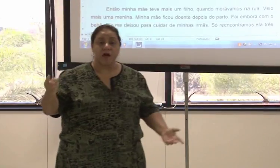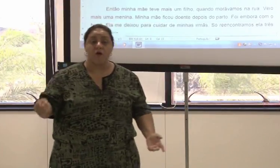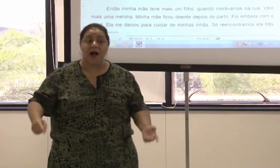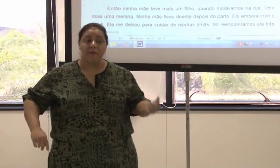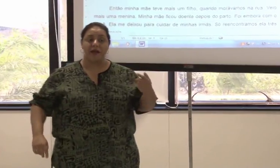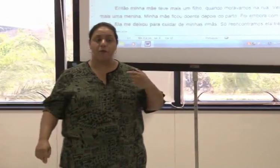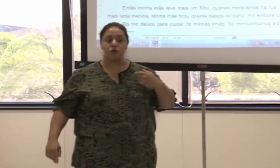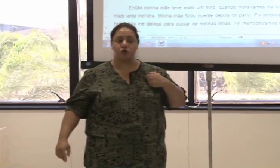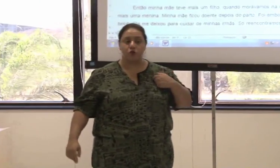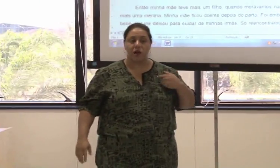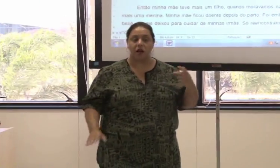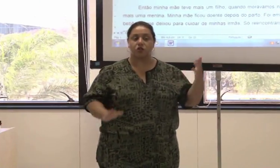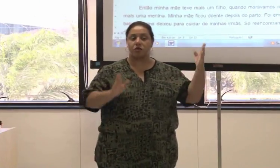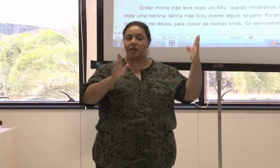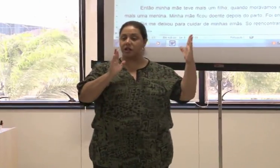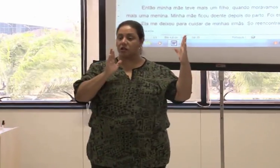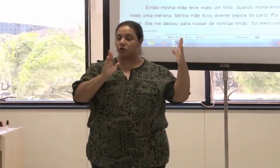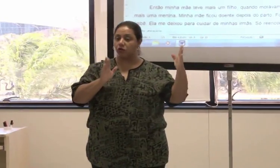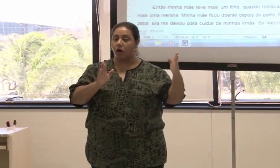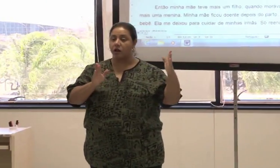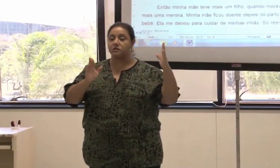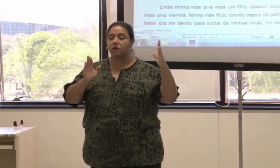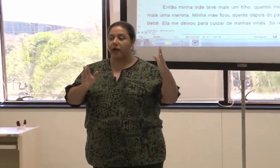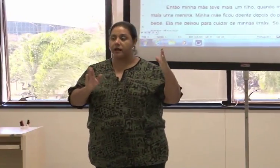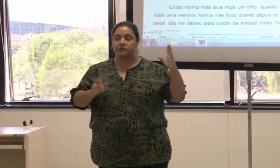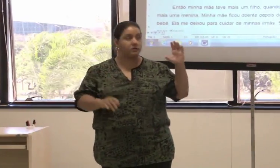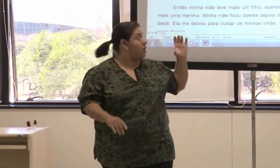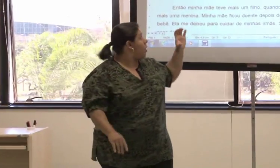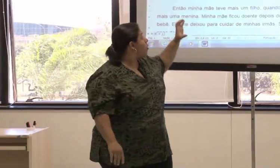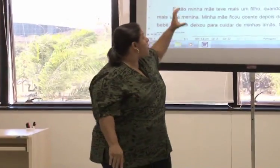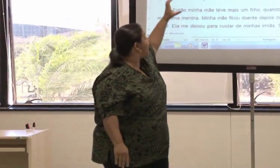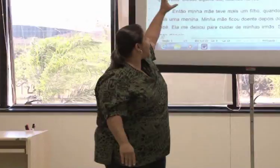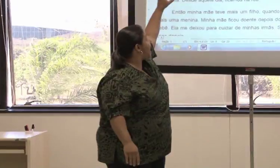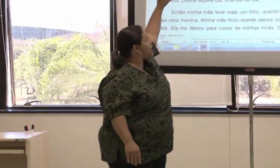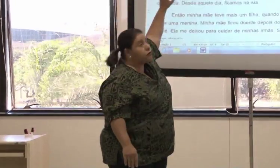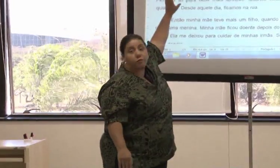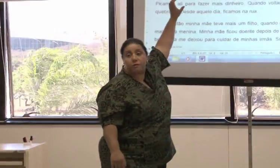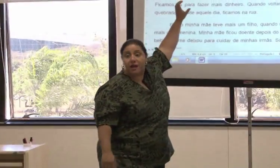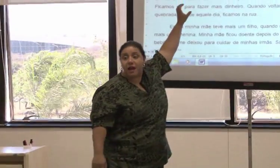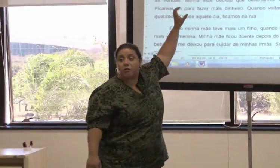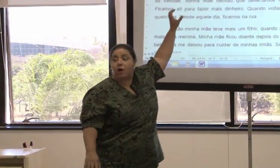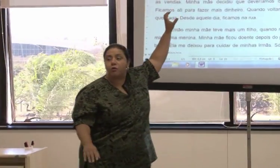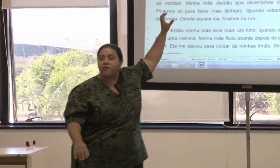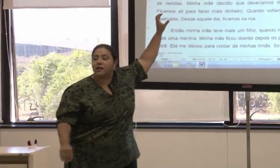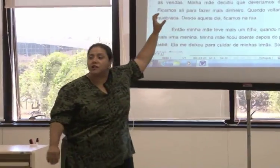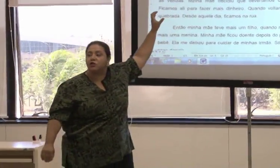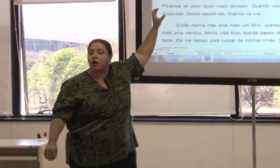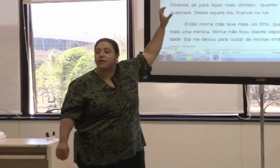Então, a minha postura de unidade tradutória são essas. O parágrafo primeiro é uma unidade tradutória